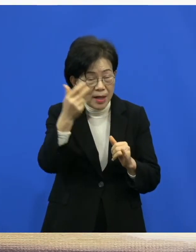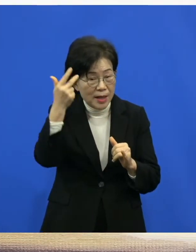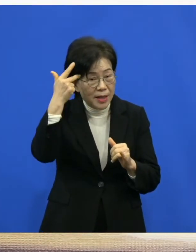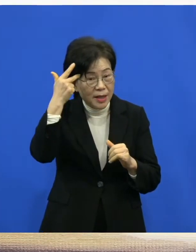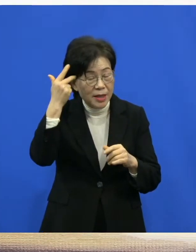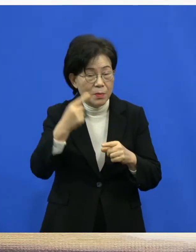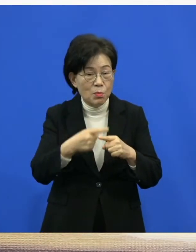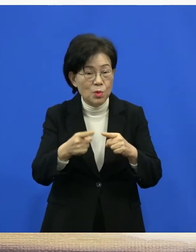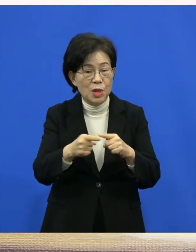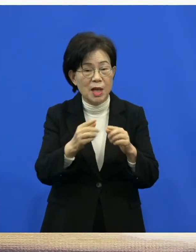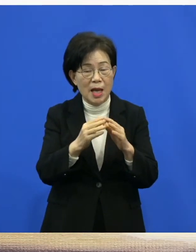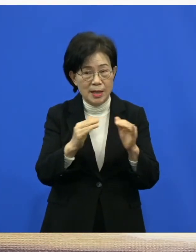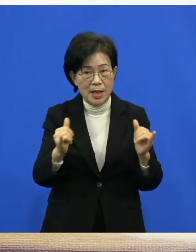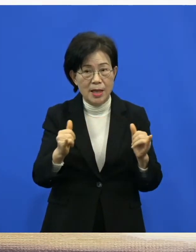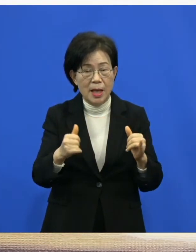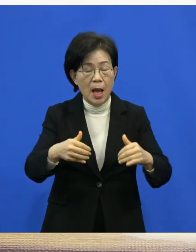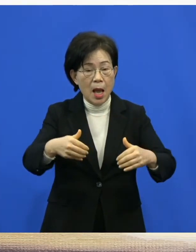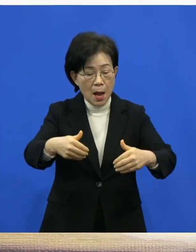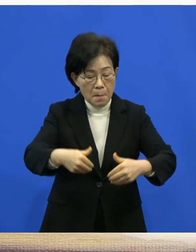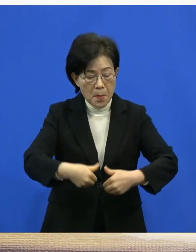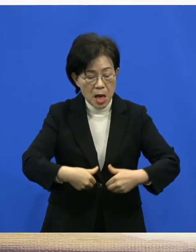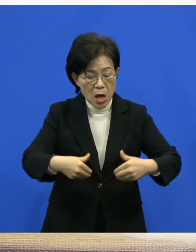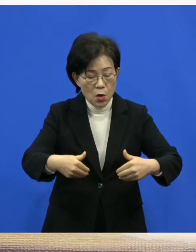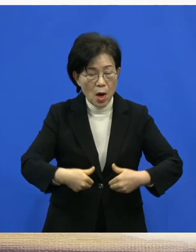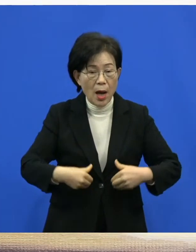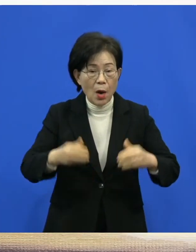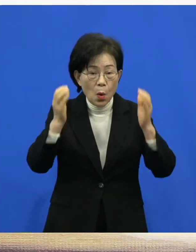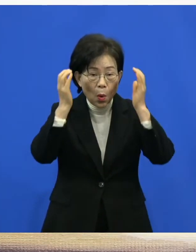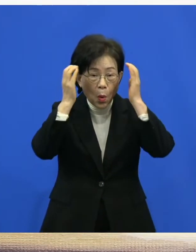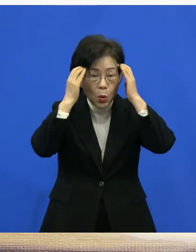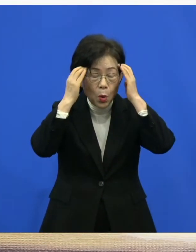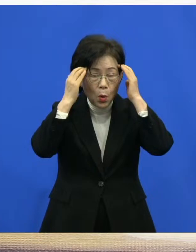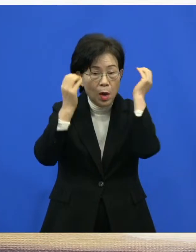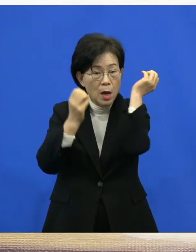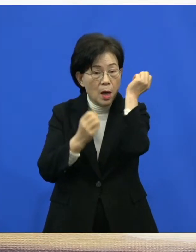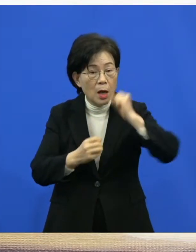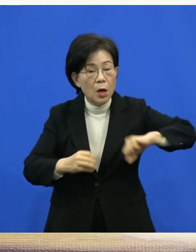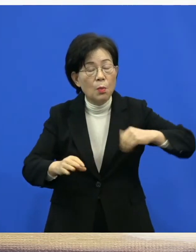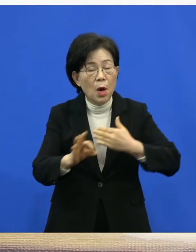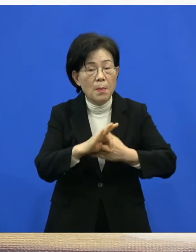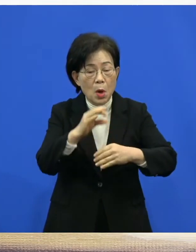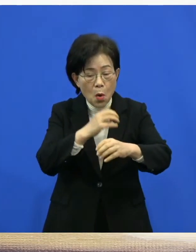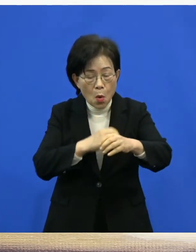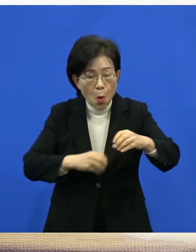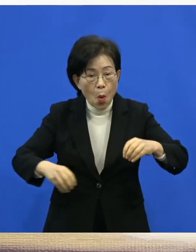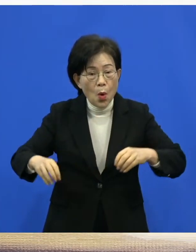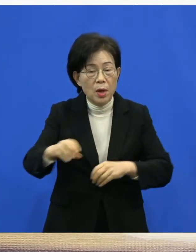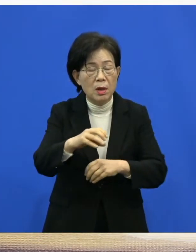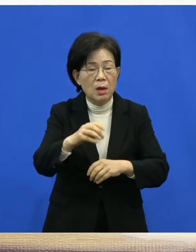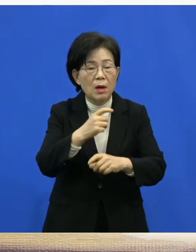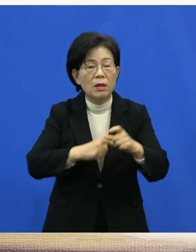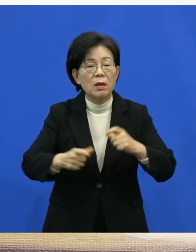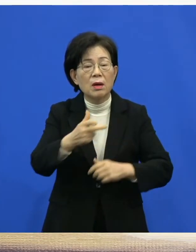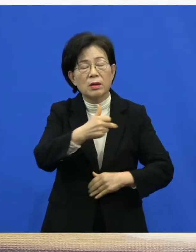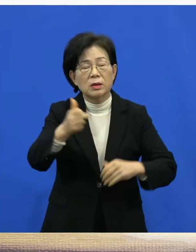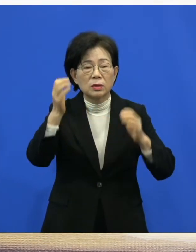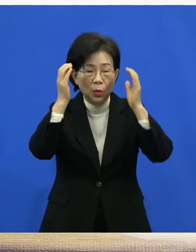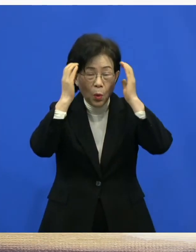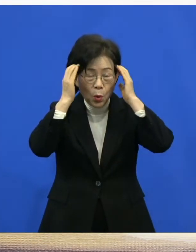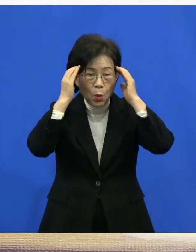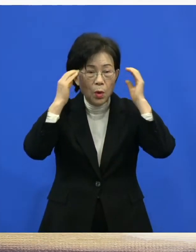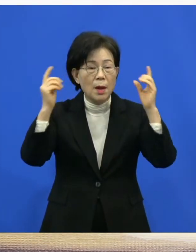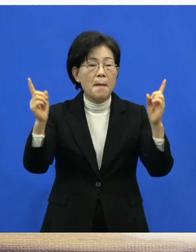분석학자죠. 그런 말을 해요. 필요한 고통을 거부하면 오히려 불필요한 고통이